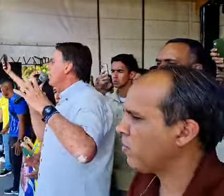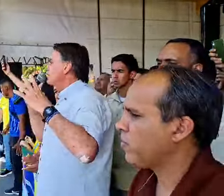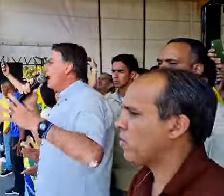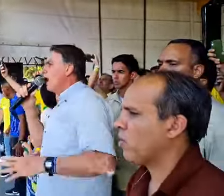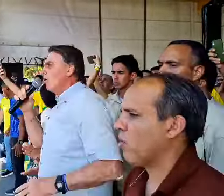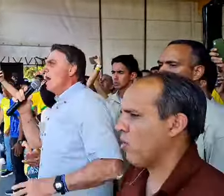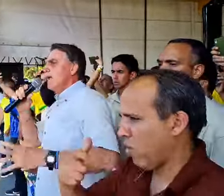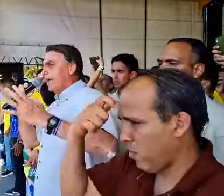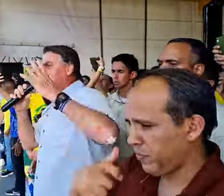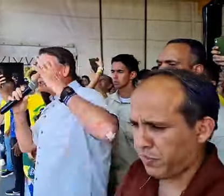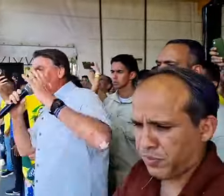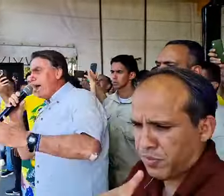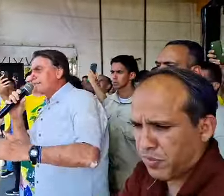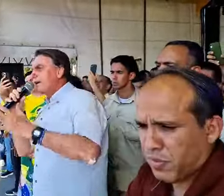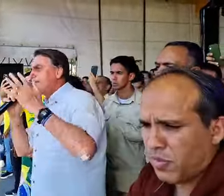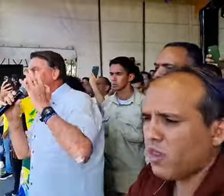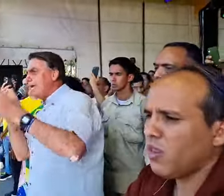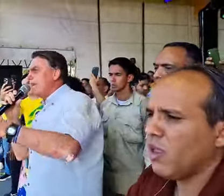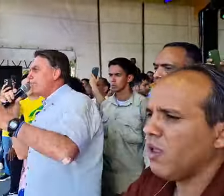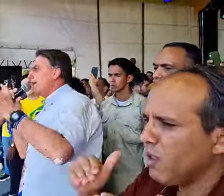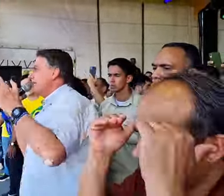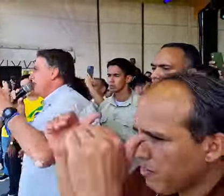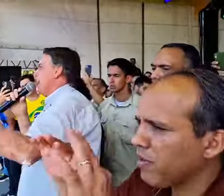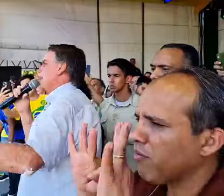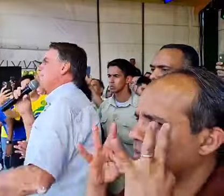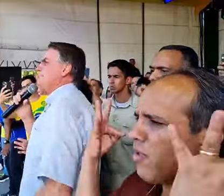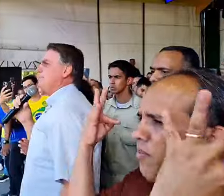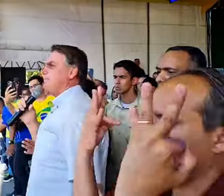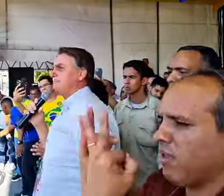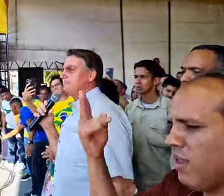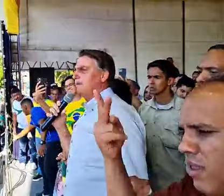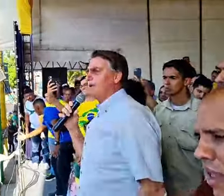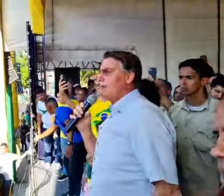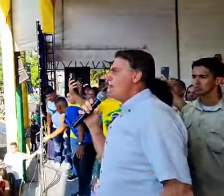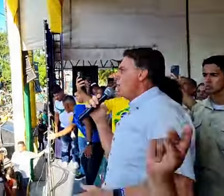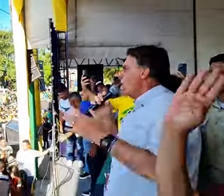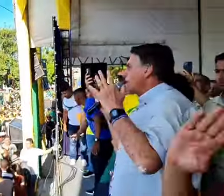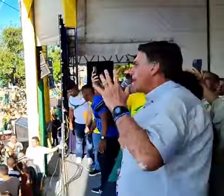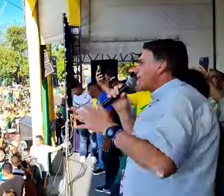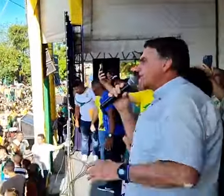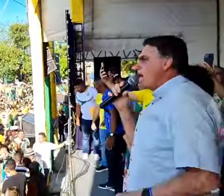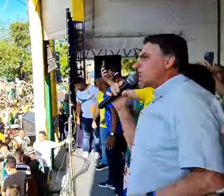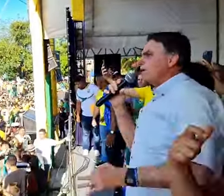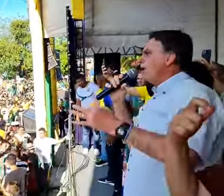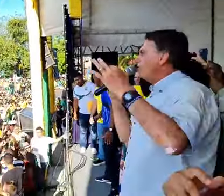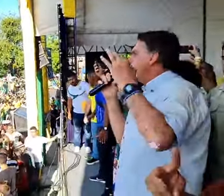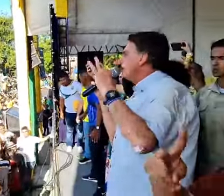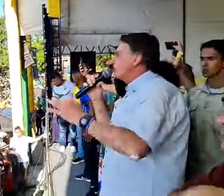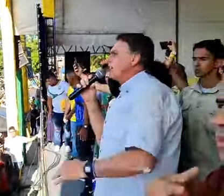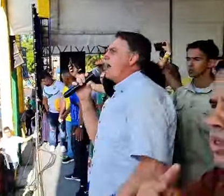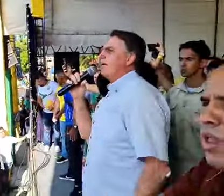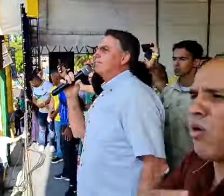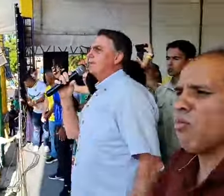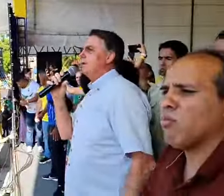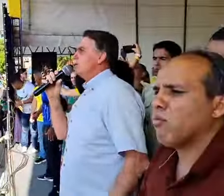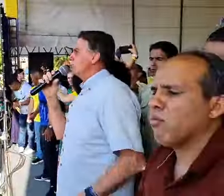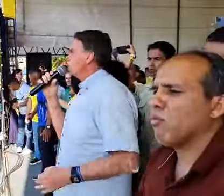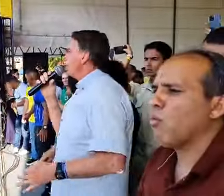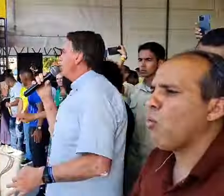Um capitão que respeita a família brasileira. Um capitão que não vai